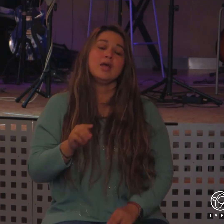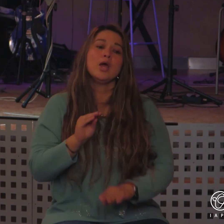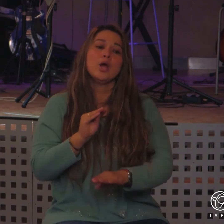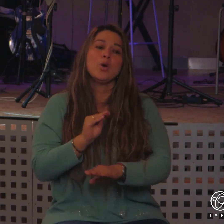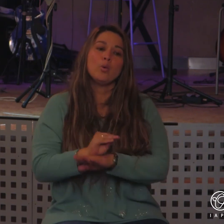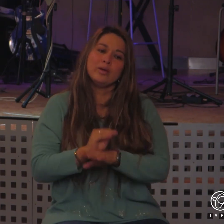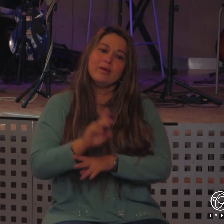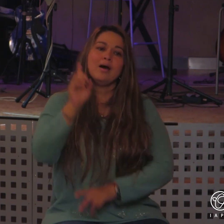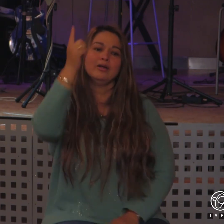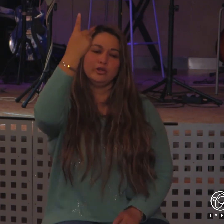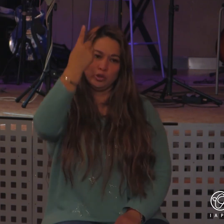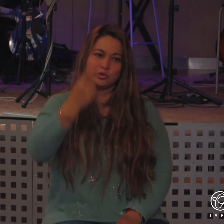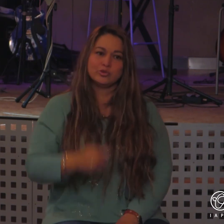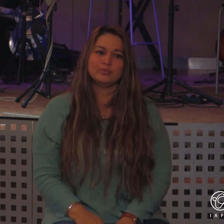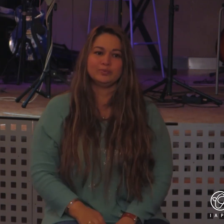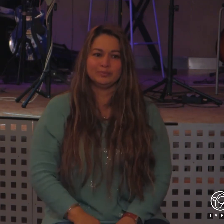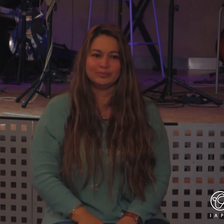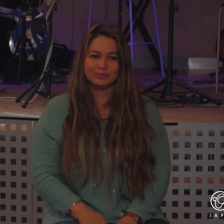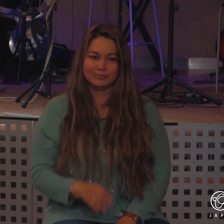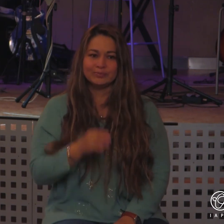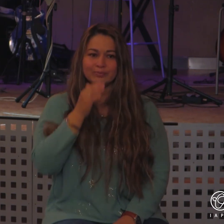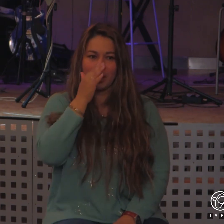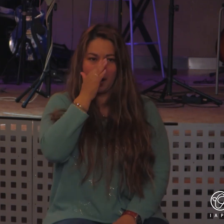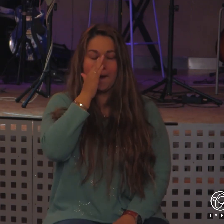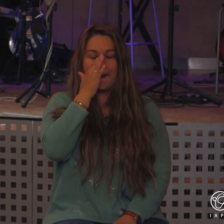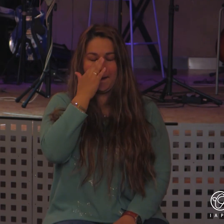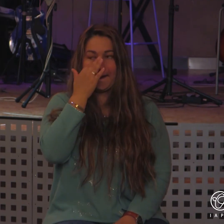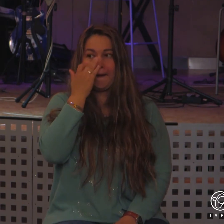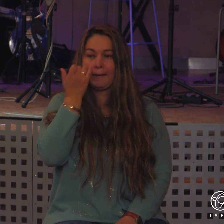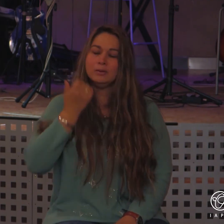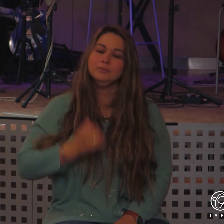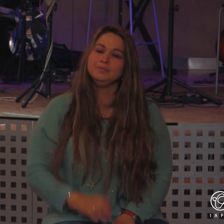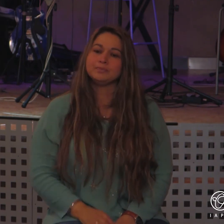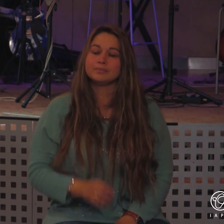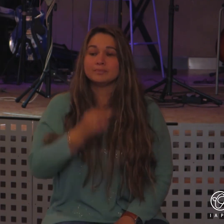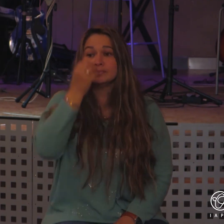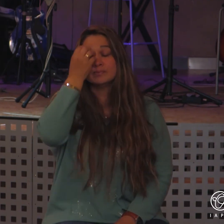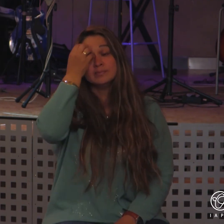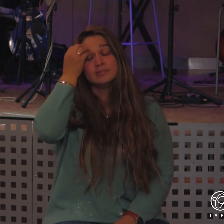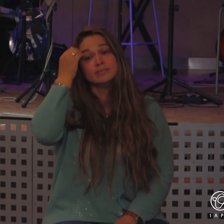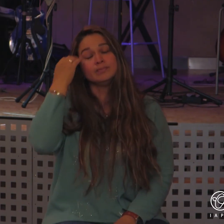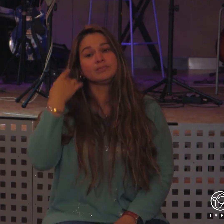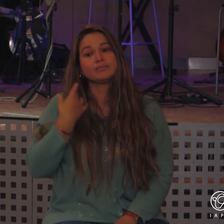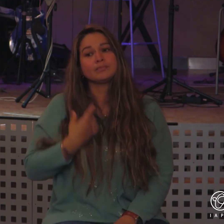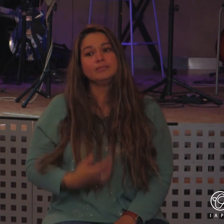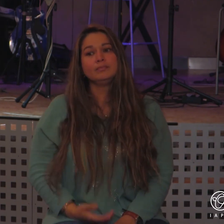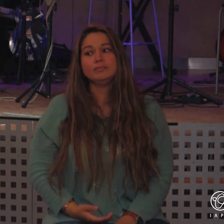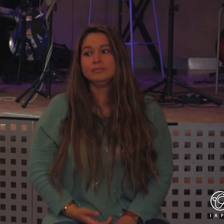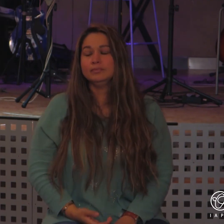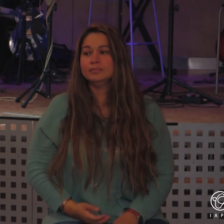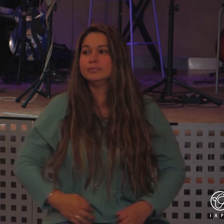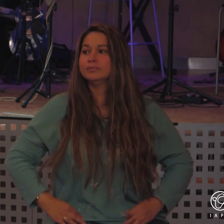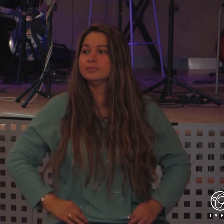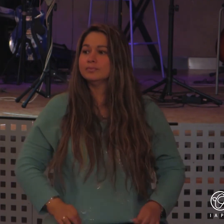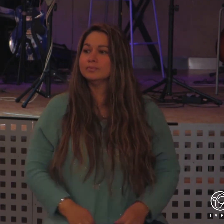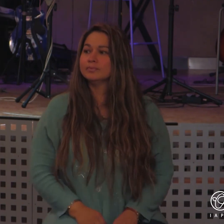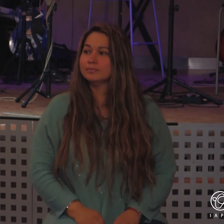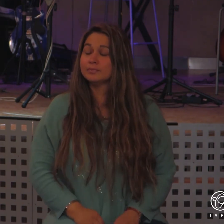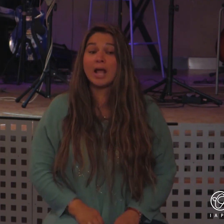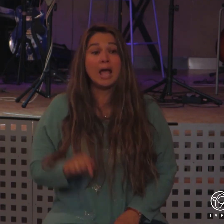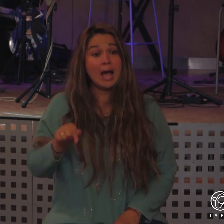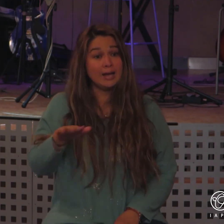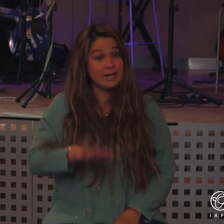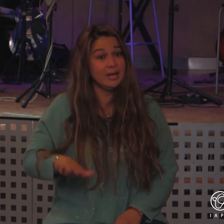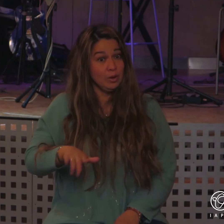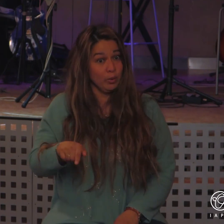Samuel que hemos estado leyendo. Te vas a dar cuenta que el arca fue traída. Estaba allí el arca, en